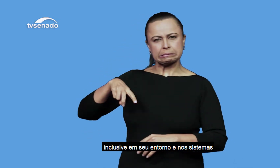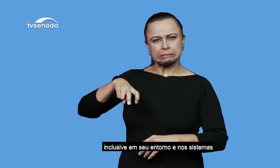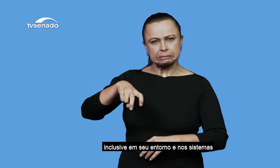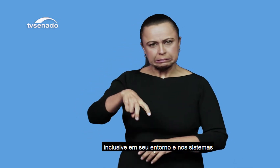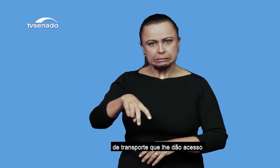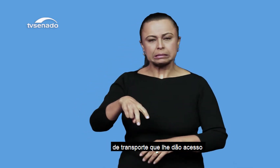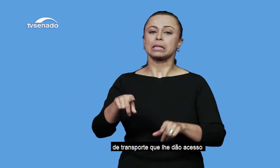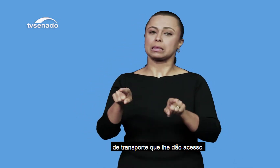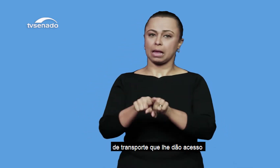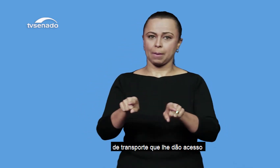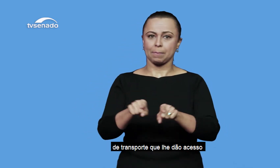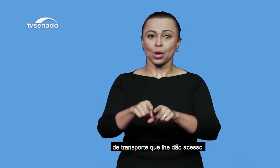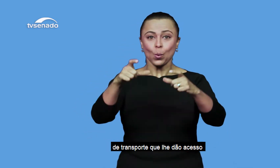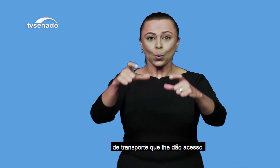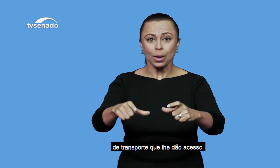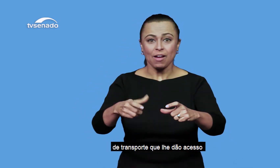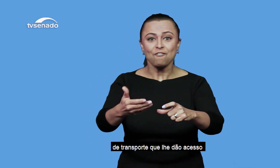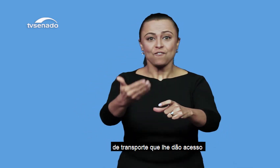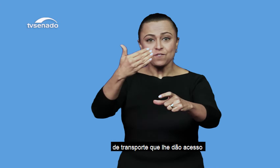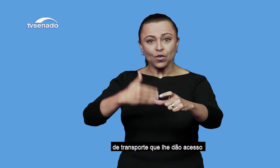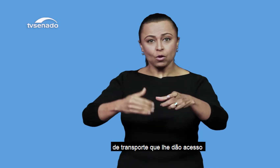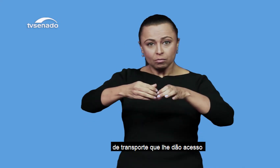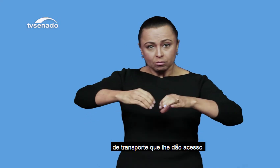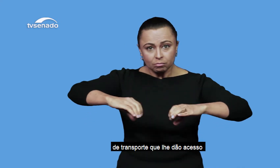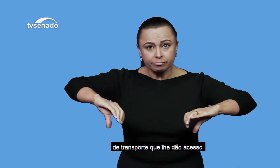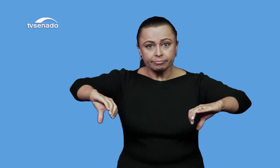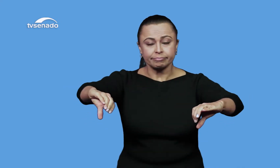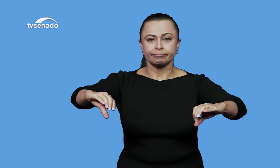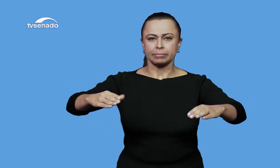sistemas de transporte que lhe dão acesso